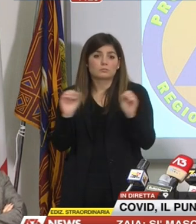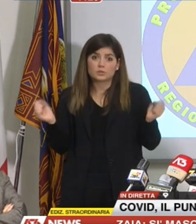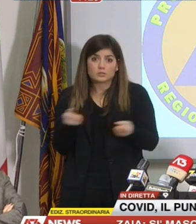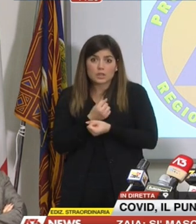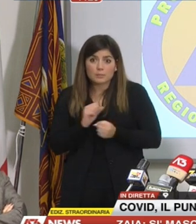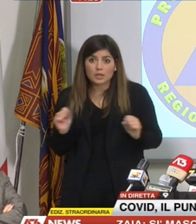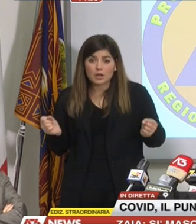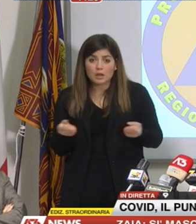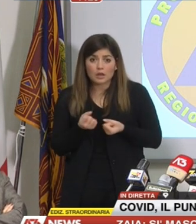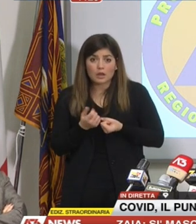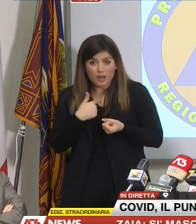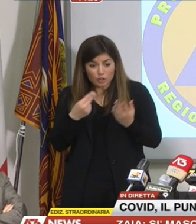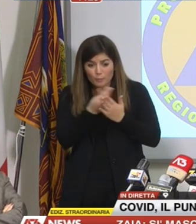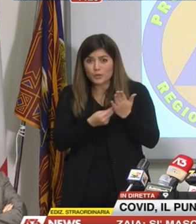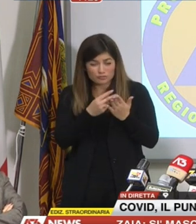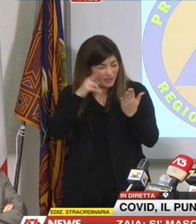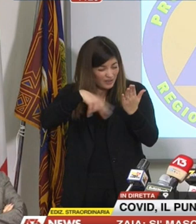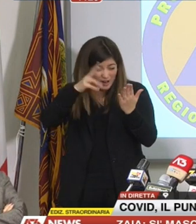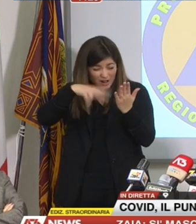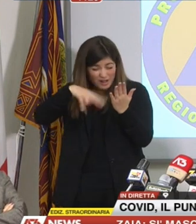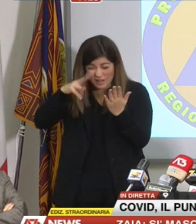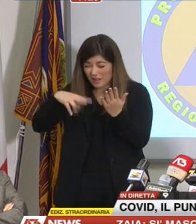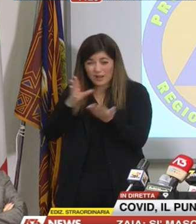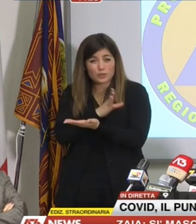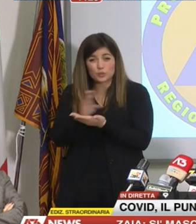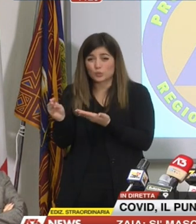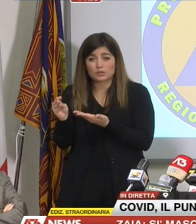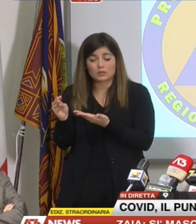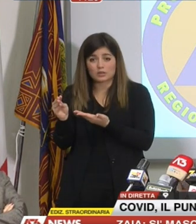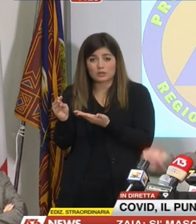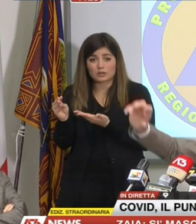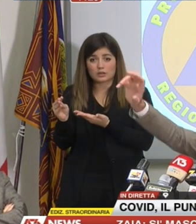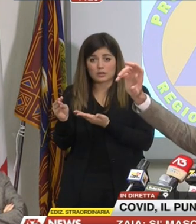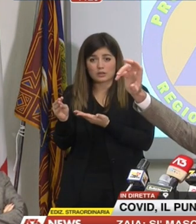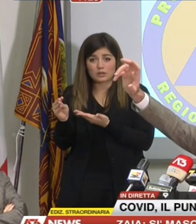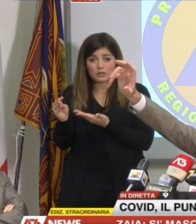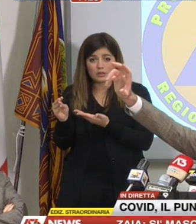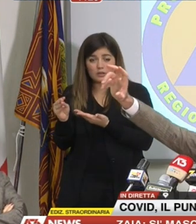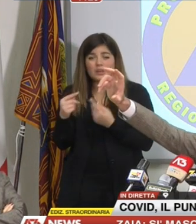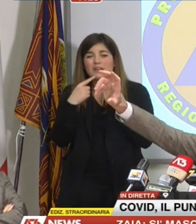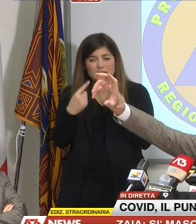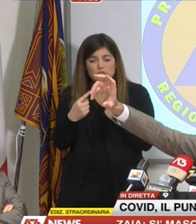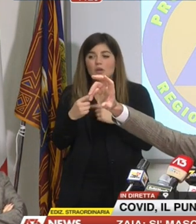Io li ho letti tutti i progetti che sono stati presentati. I progetti presentati dicono